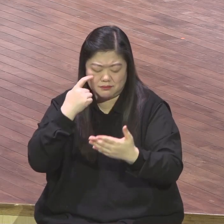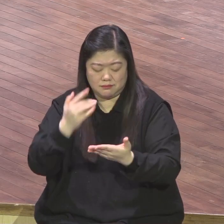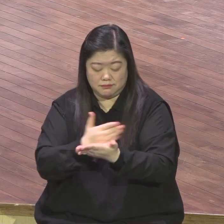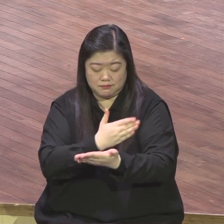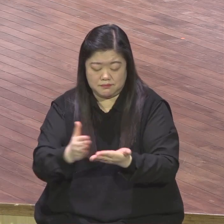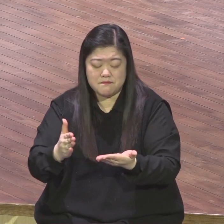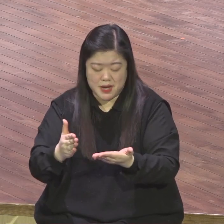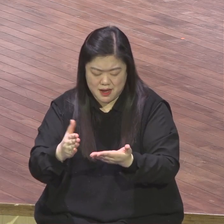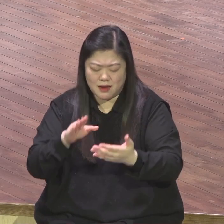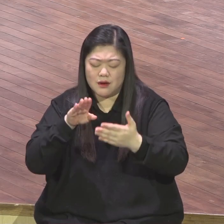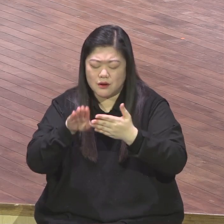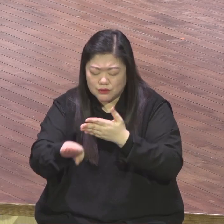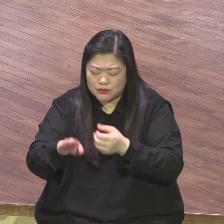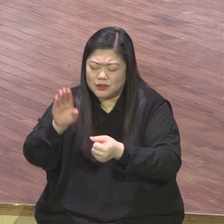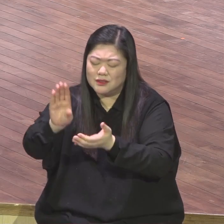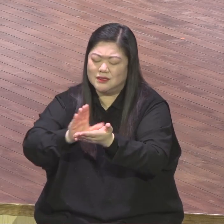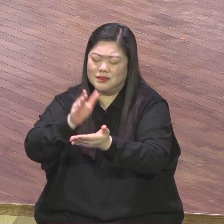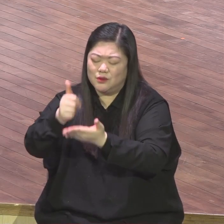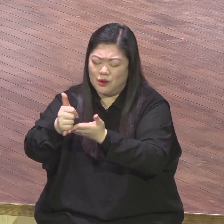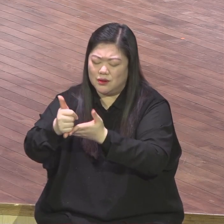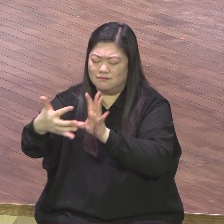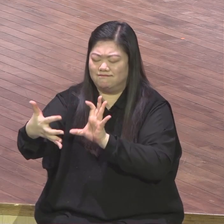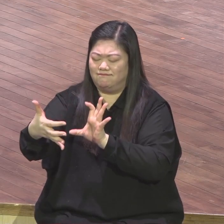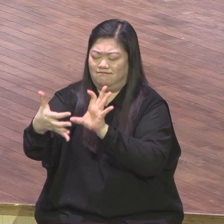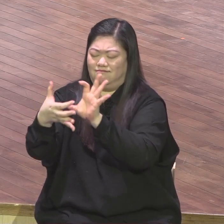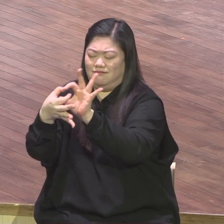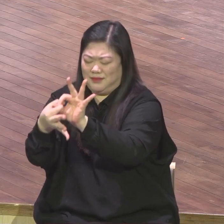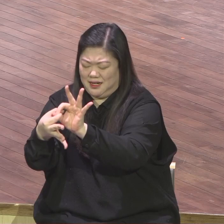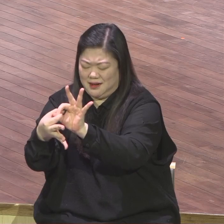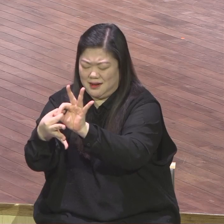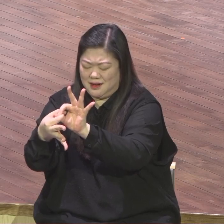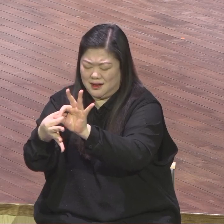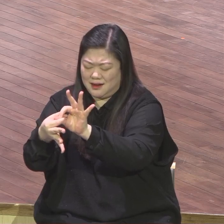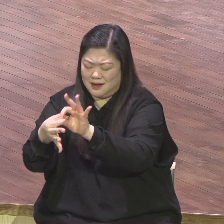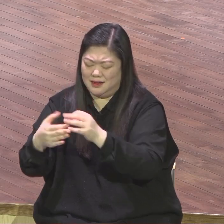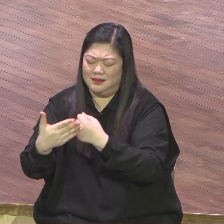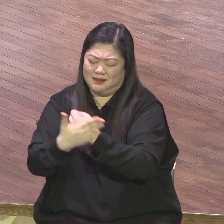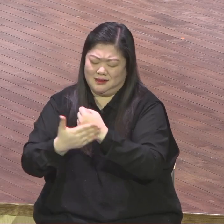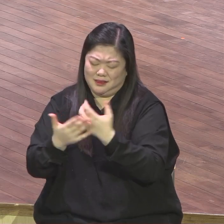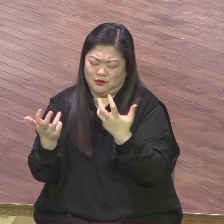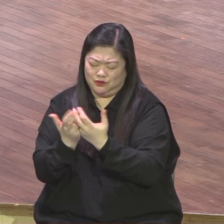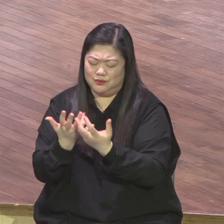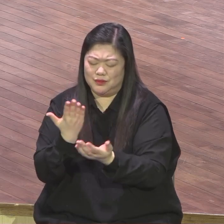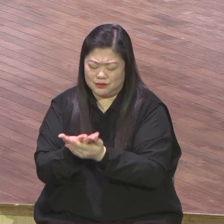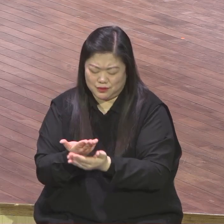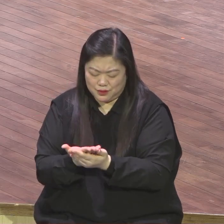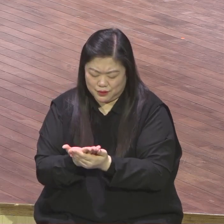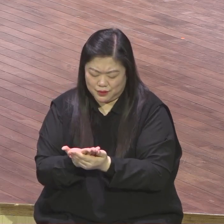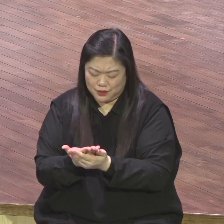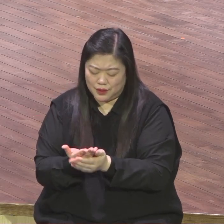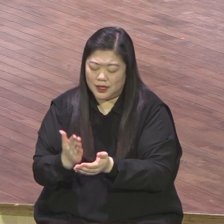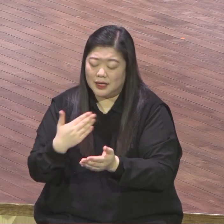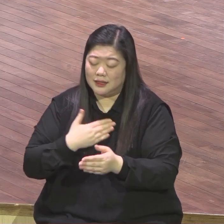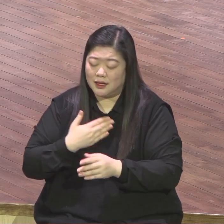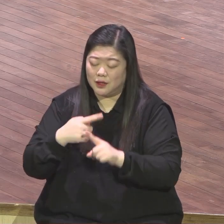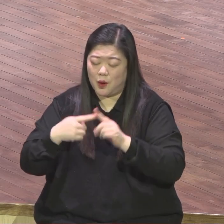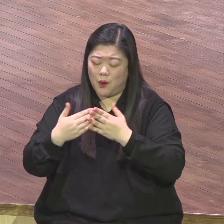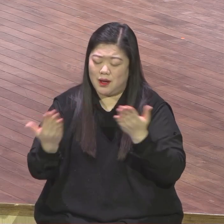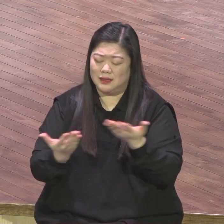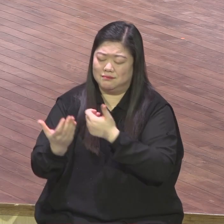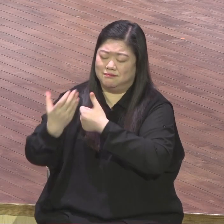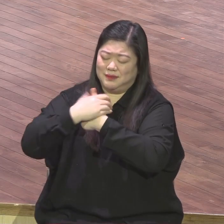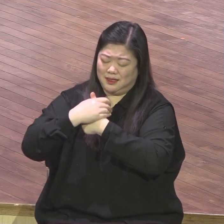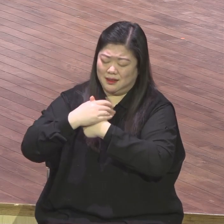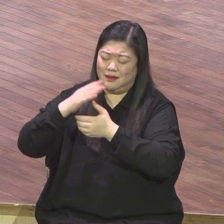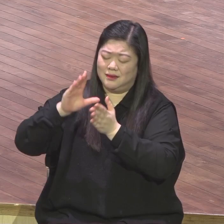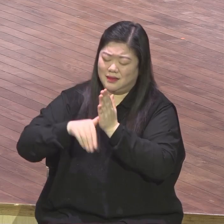그리스도 예수께 붙잡힌 그 붙잡힘의 그 놀라운 인생을 살게 하여 주시옵시고, 내게 주신 직분을 통하여 부름의 상을